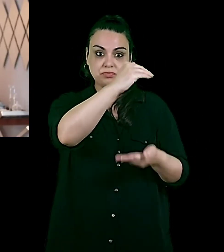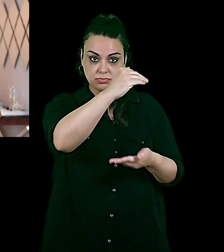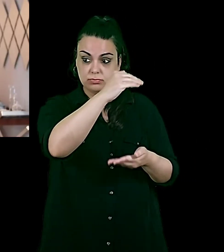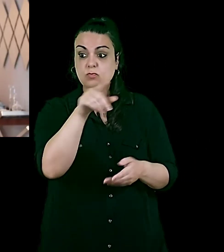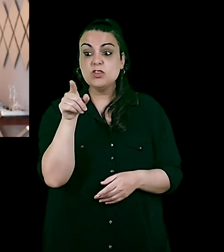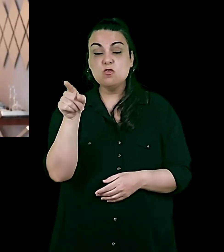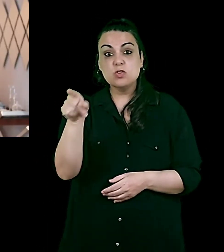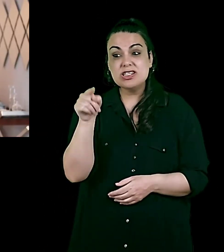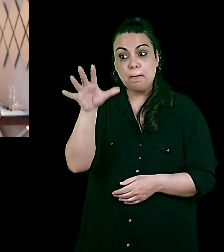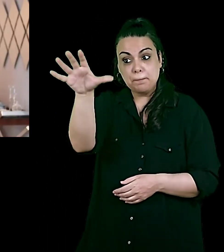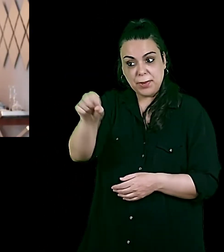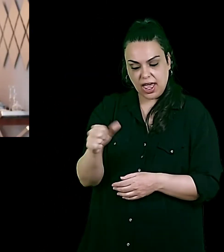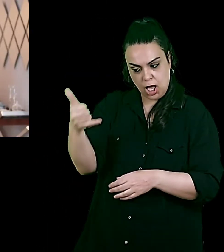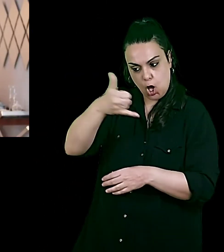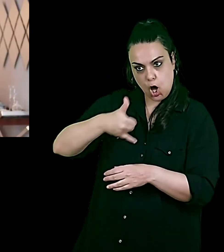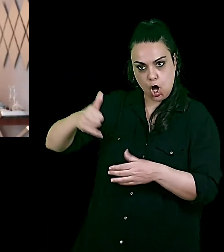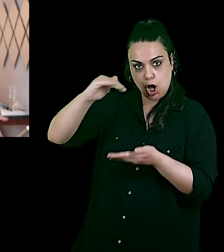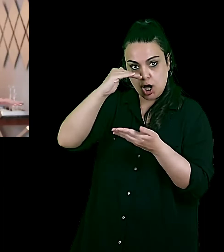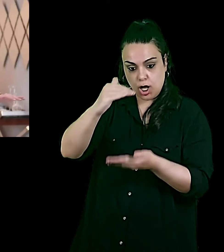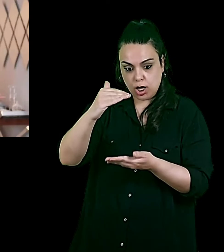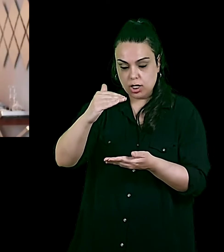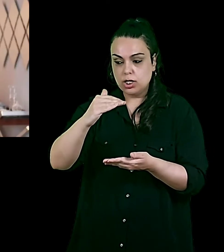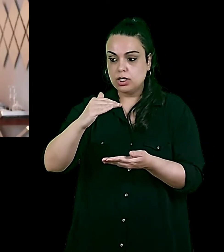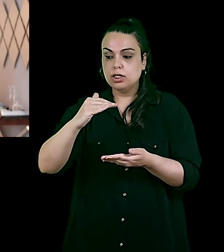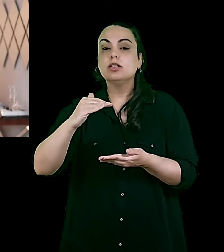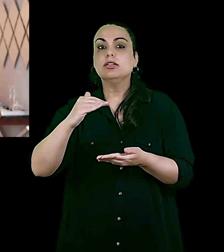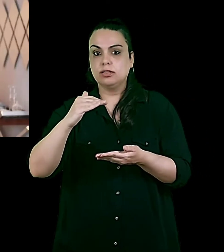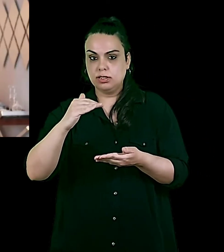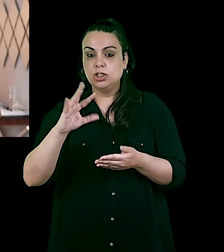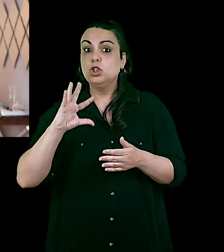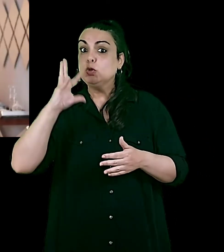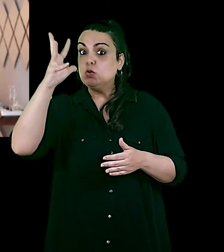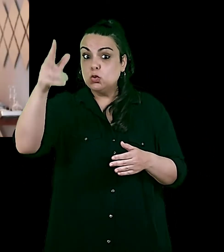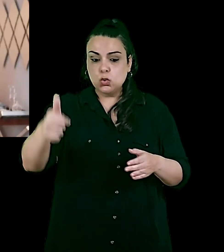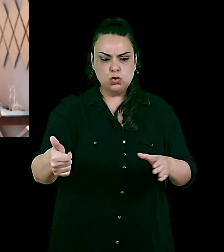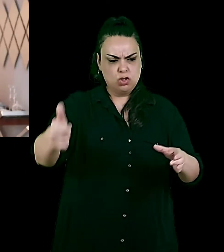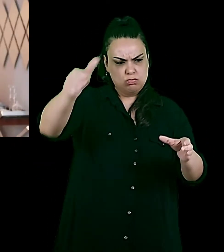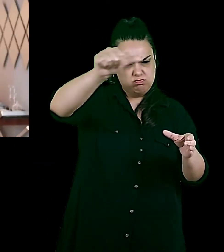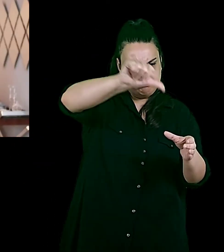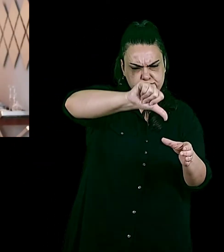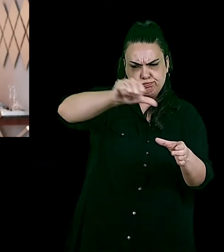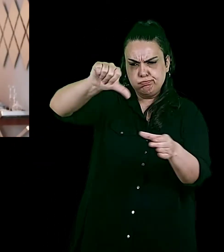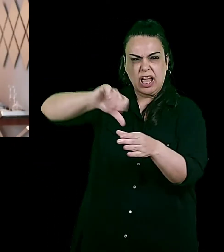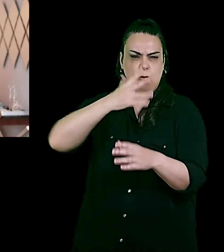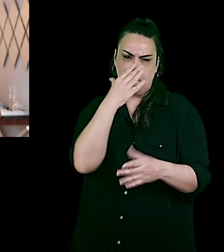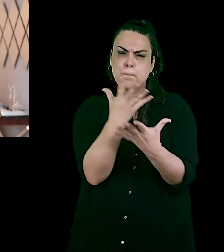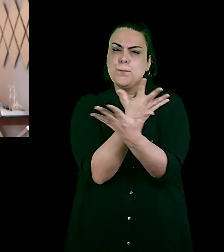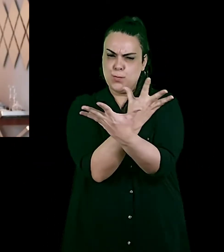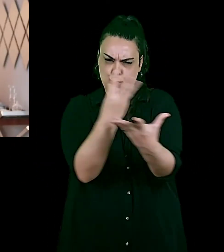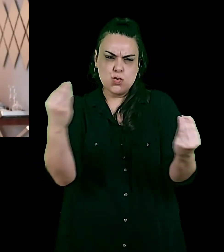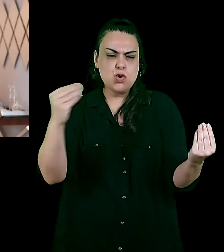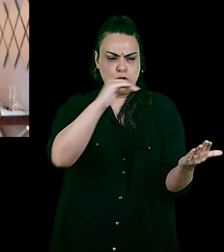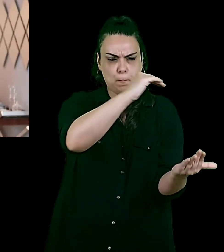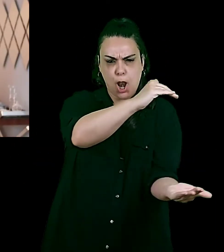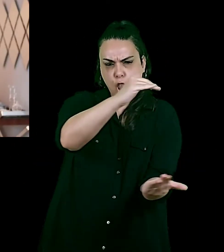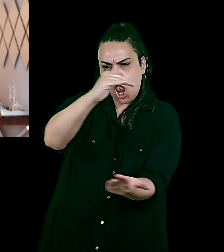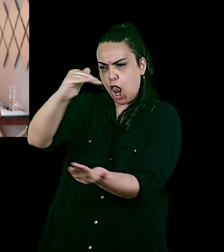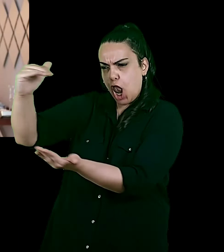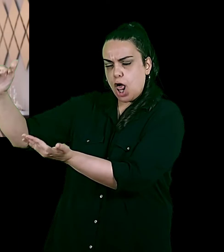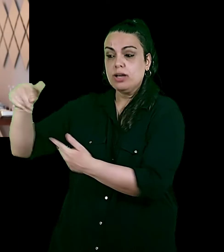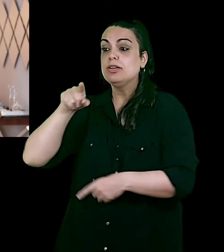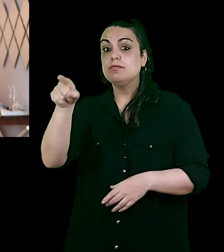botija. Pega o azeite da botija e depois que todos os vasos, agora vamos pegar os vasos. São muitos, mas aqui a gente tem um para